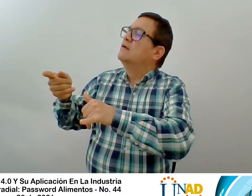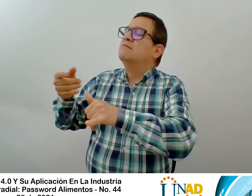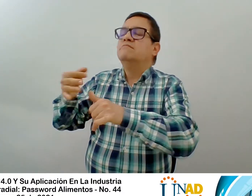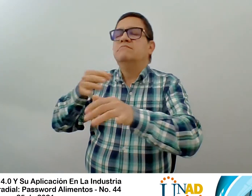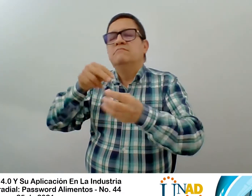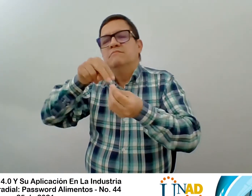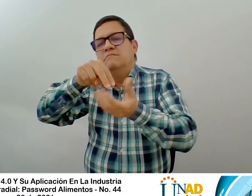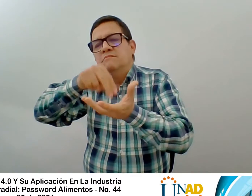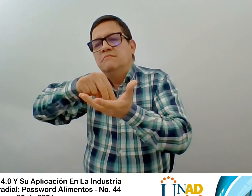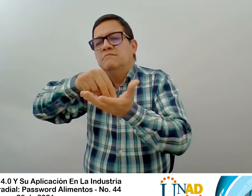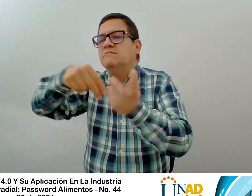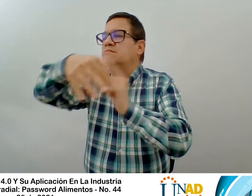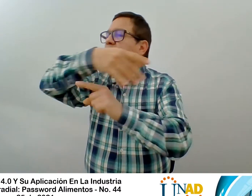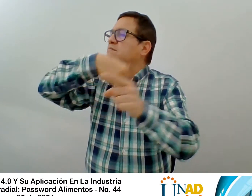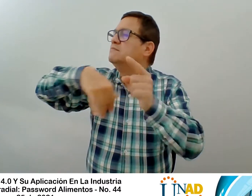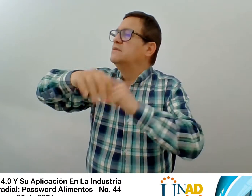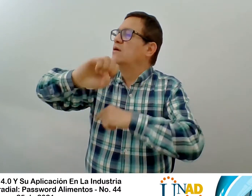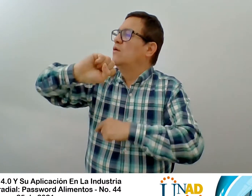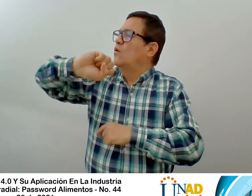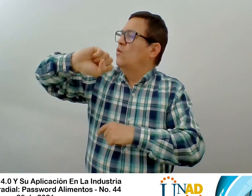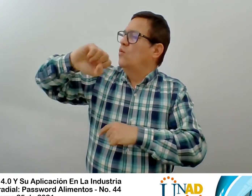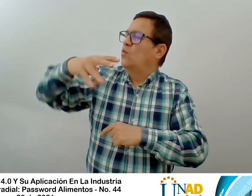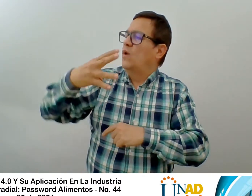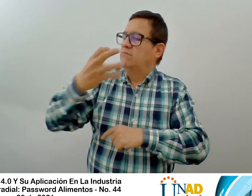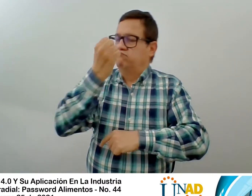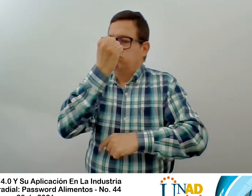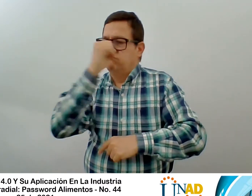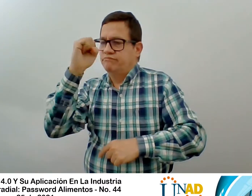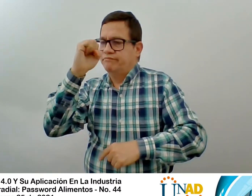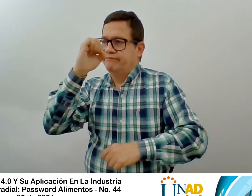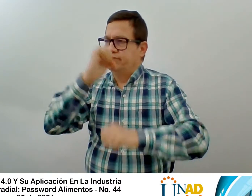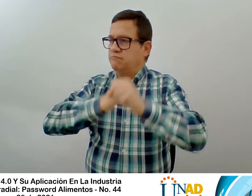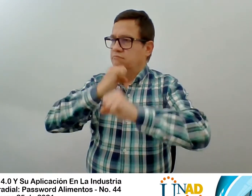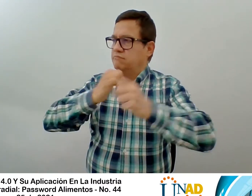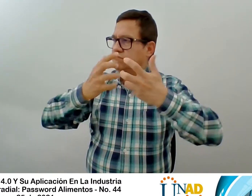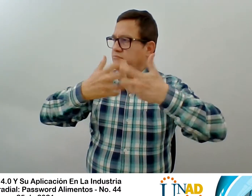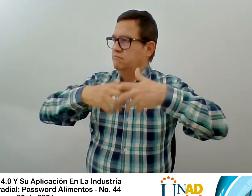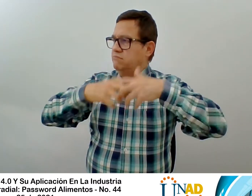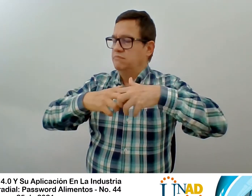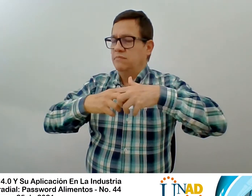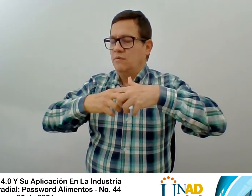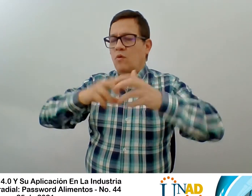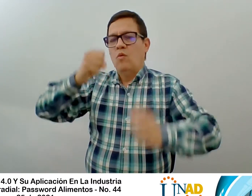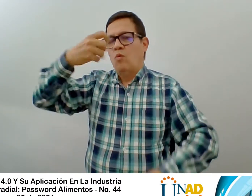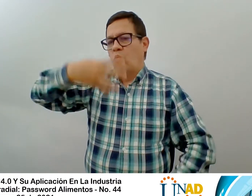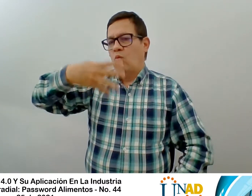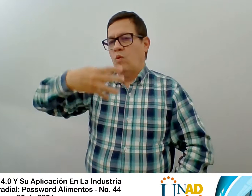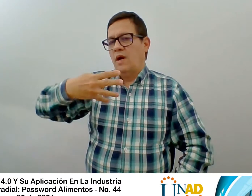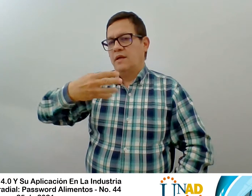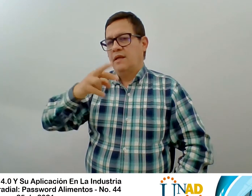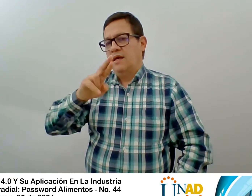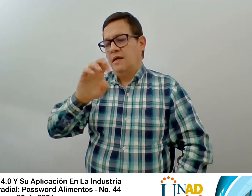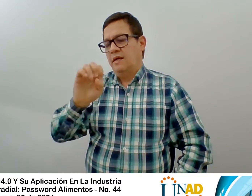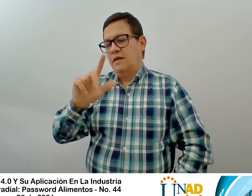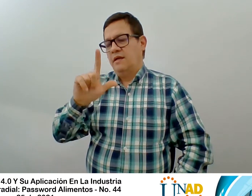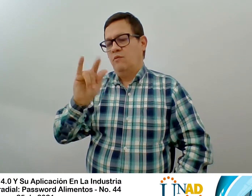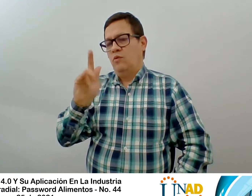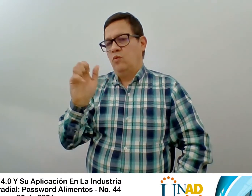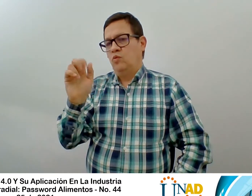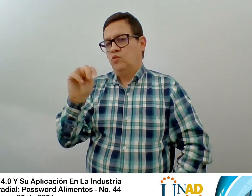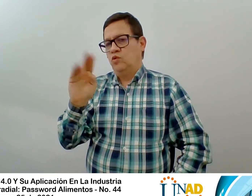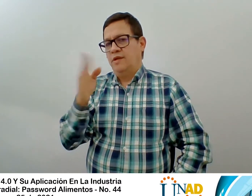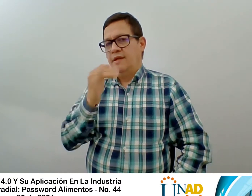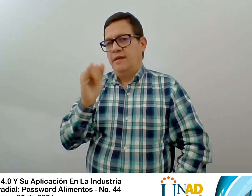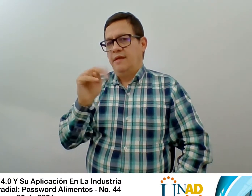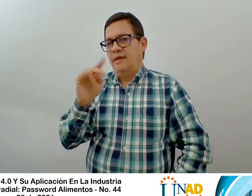ingeniera, si para iniciar contextualizamos un poco acerca de la cuarta revolución industrial? ¿De qué se trata